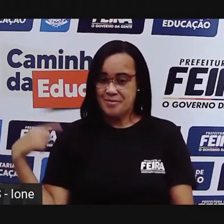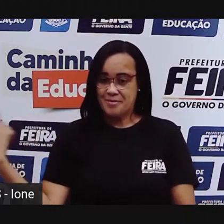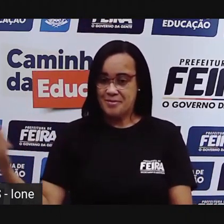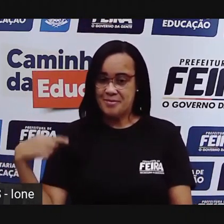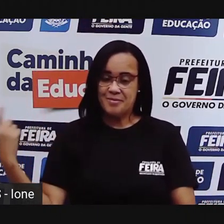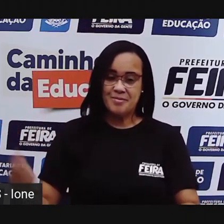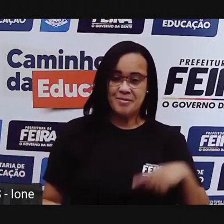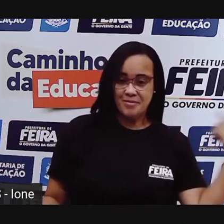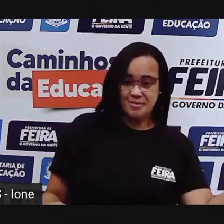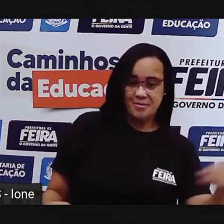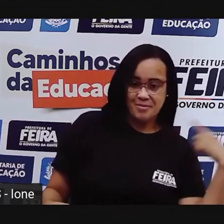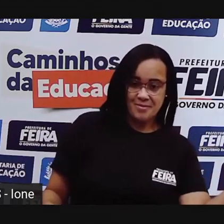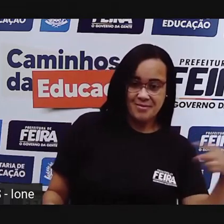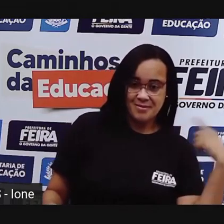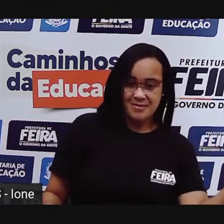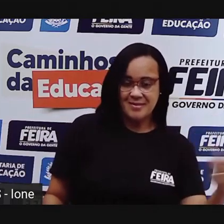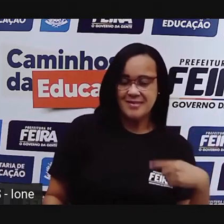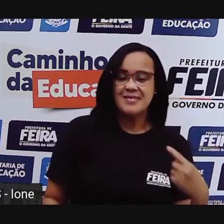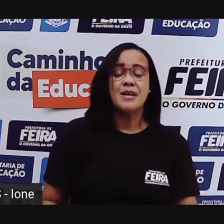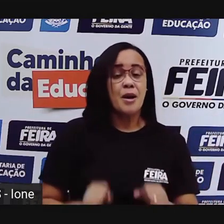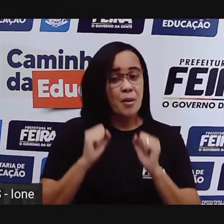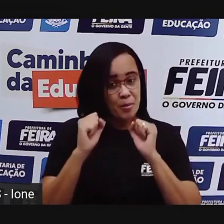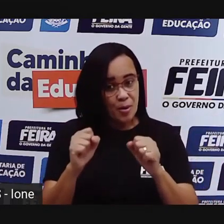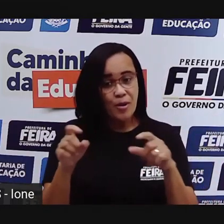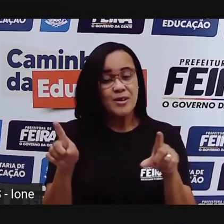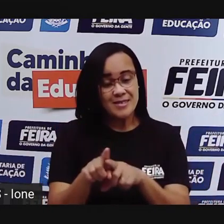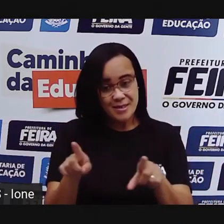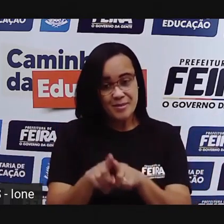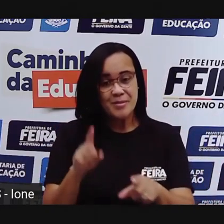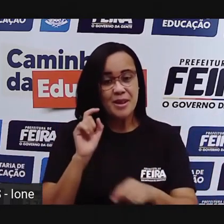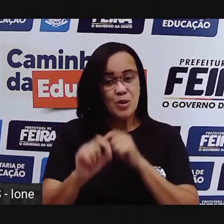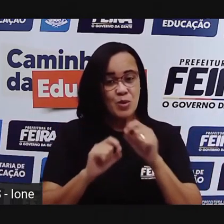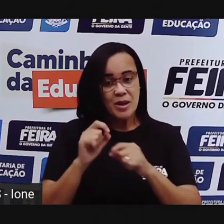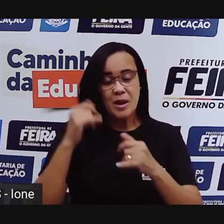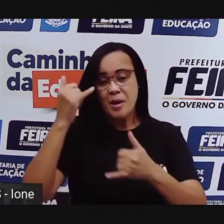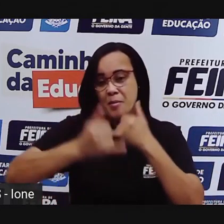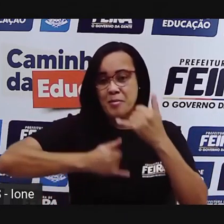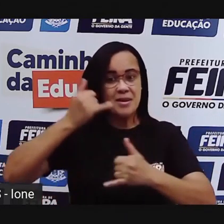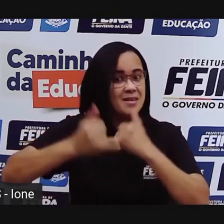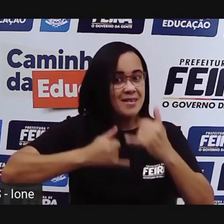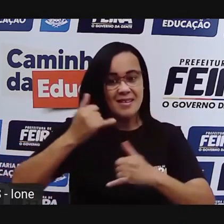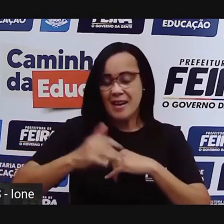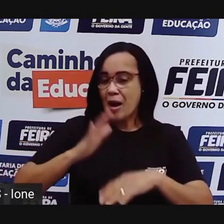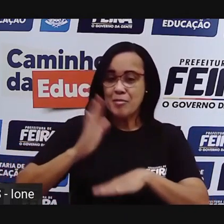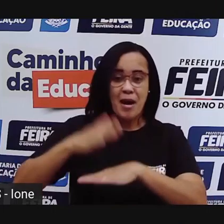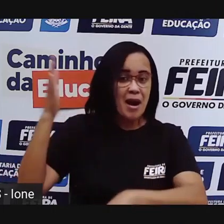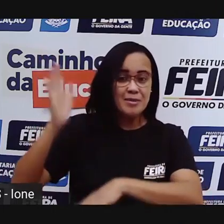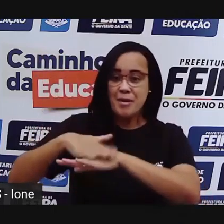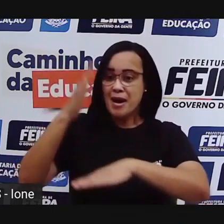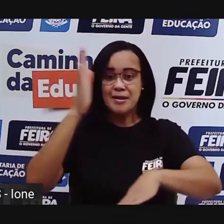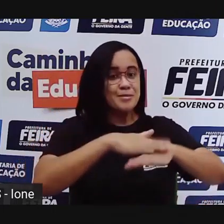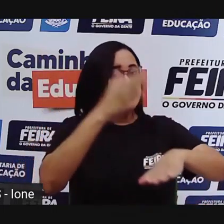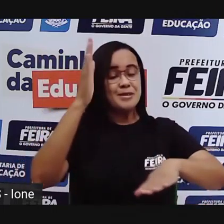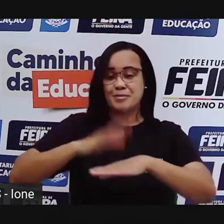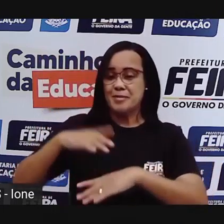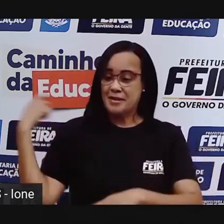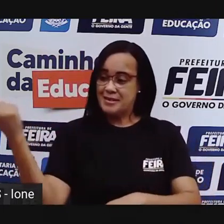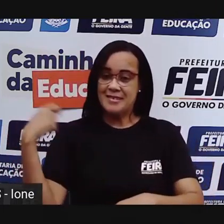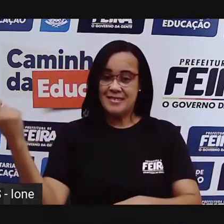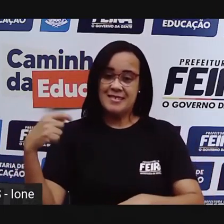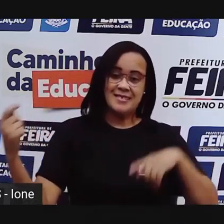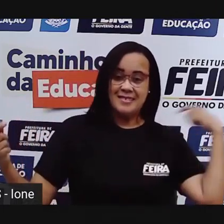Isso! Uou! E nós podemos fazer, sabe o quê? Brincar com mais de um. Um em cada mão, olha,